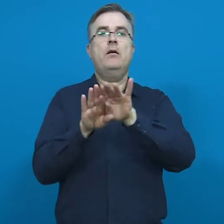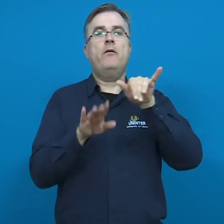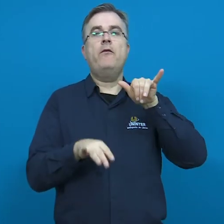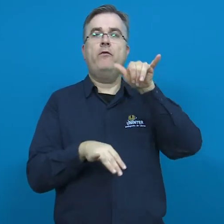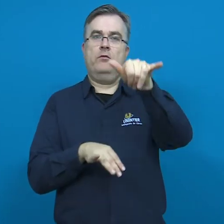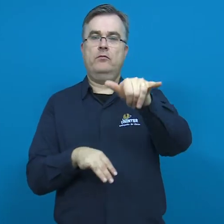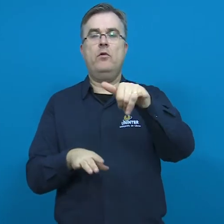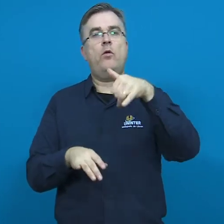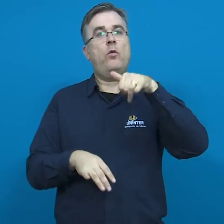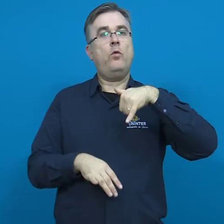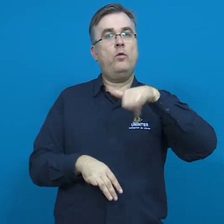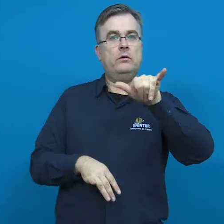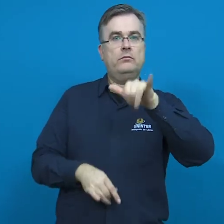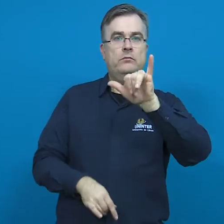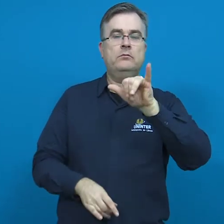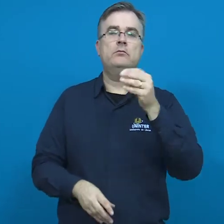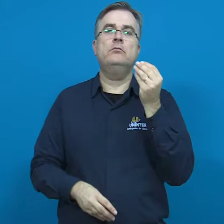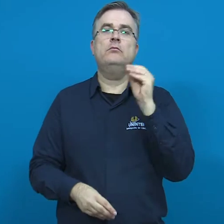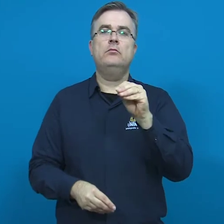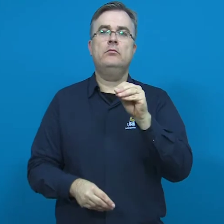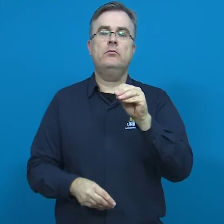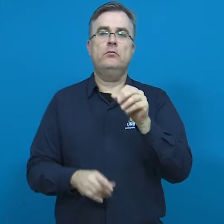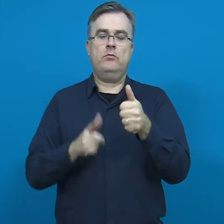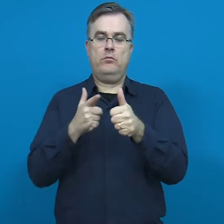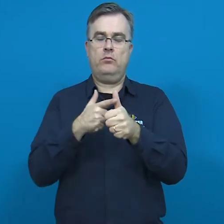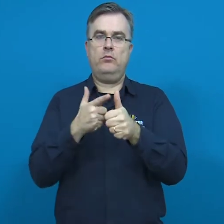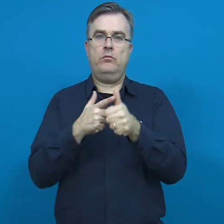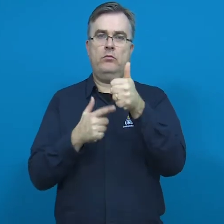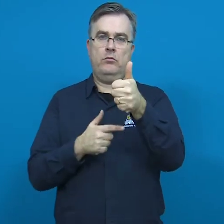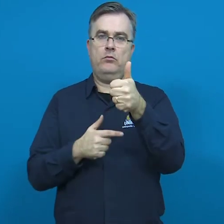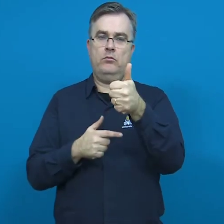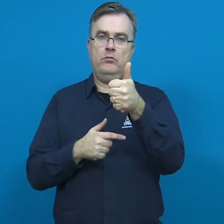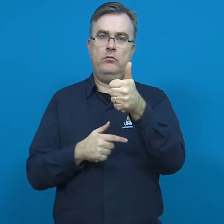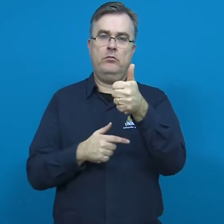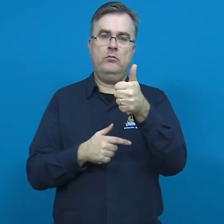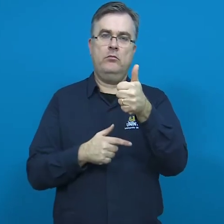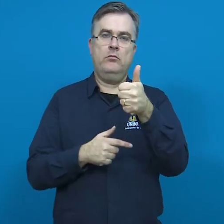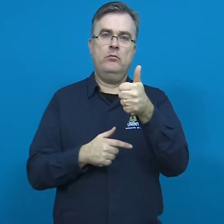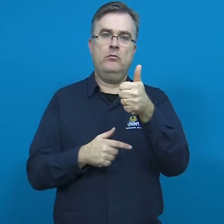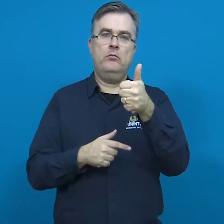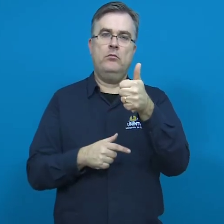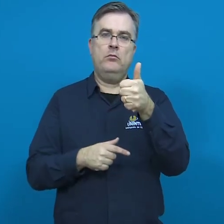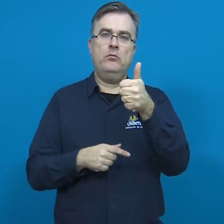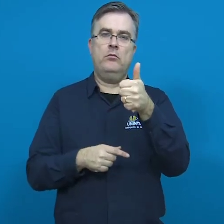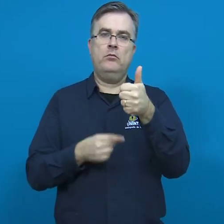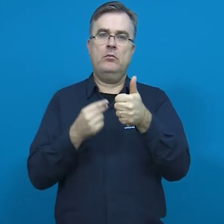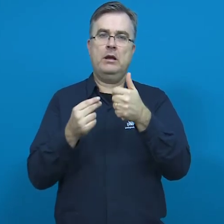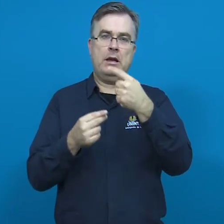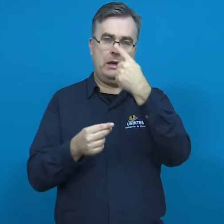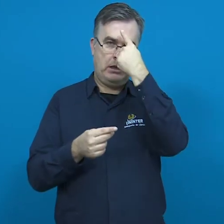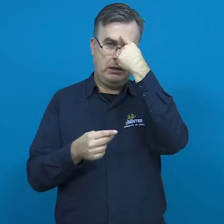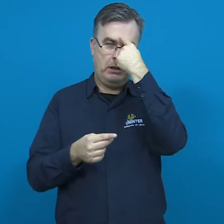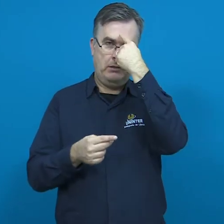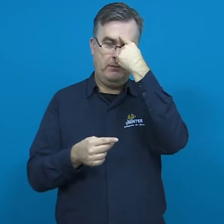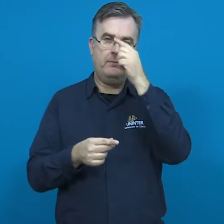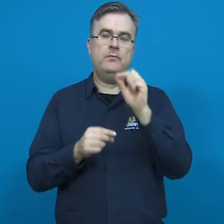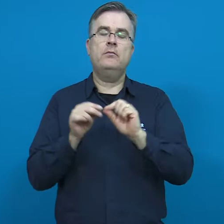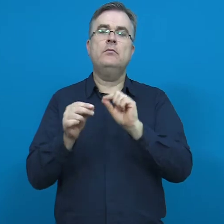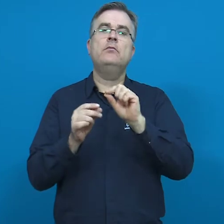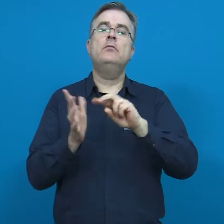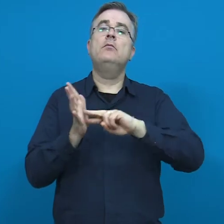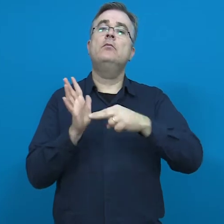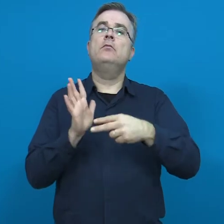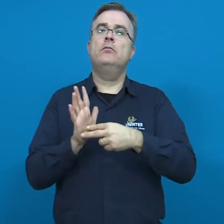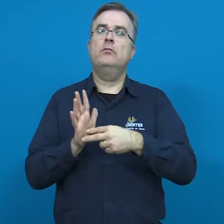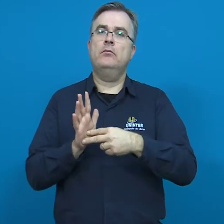né? Ou a letra Y. Se você colocar o polegar, a ponta do dedo, no meio da testa,